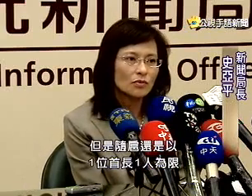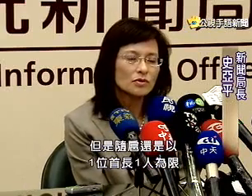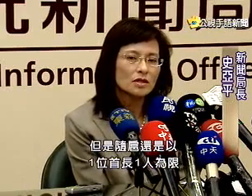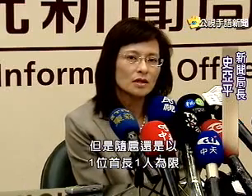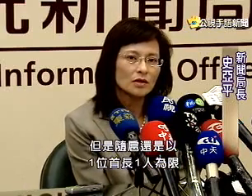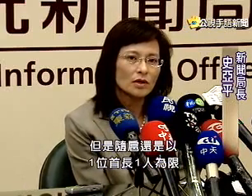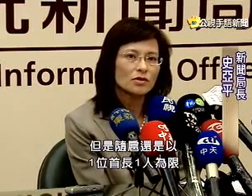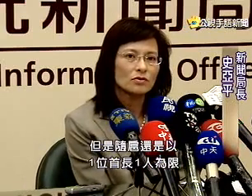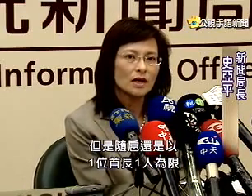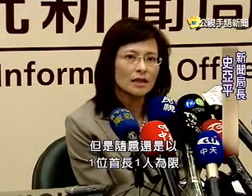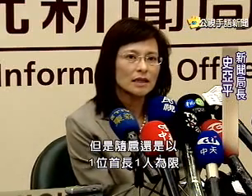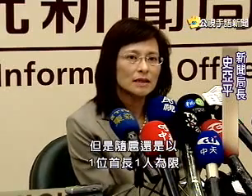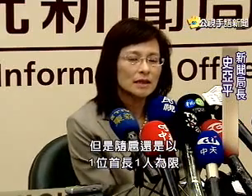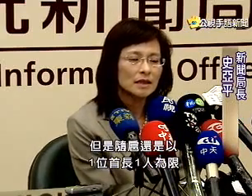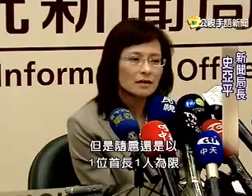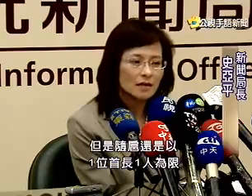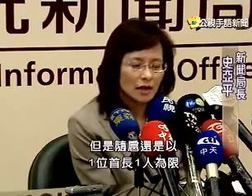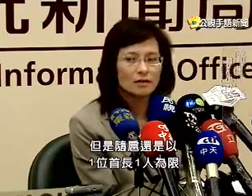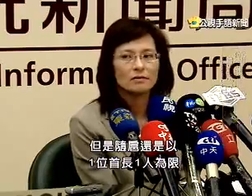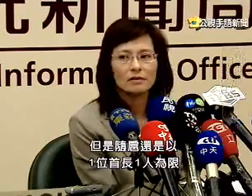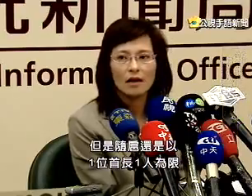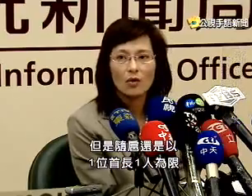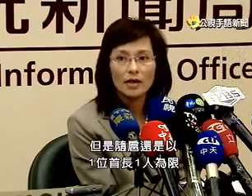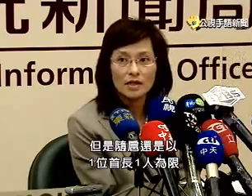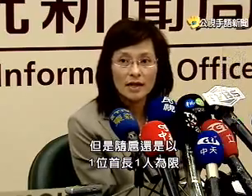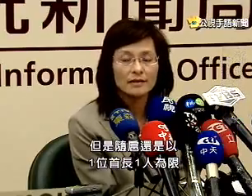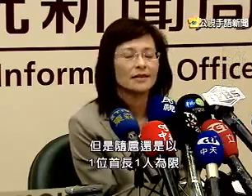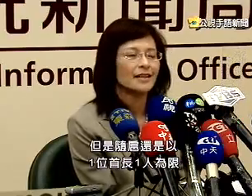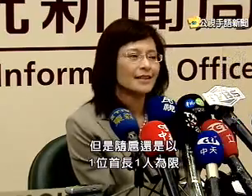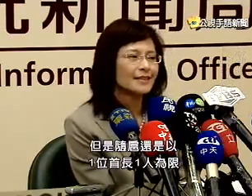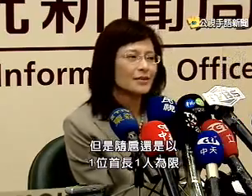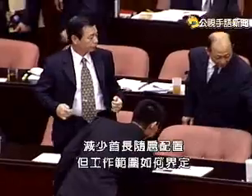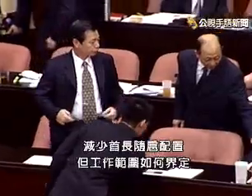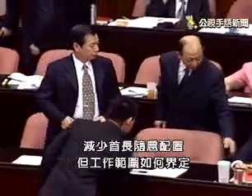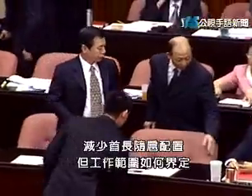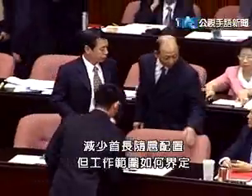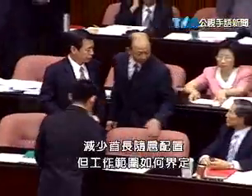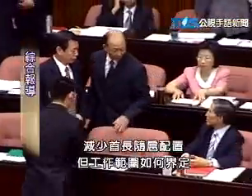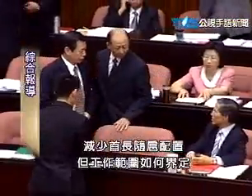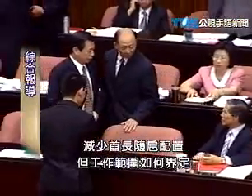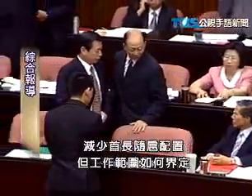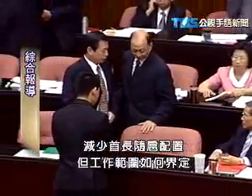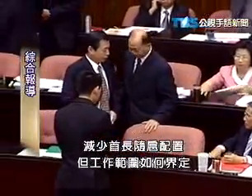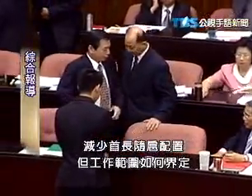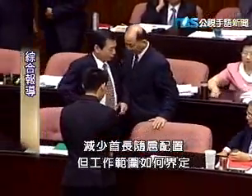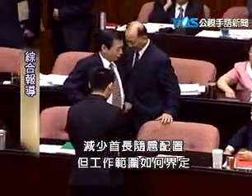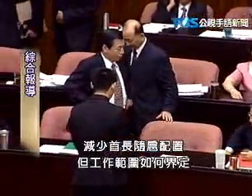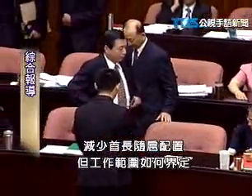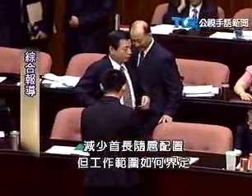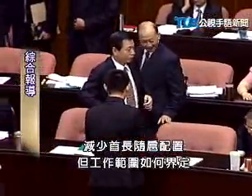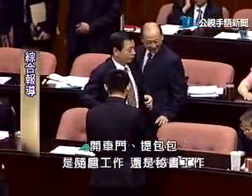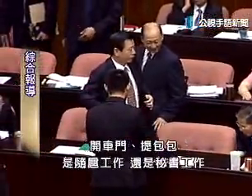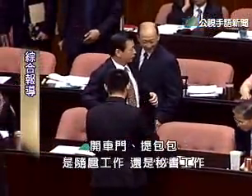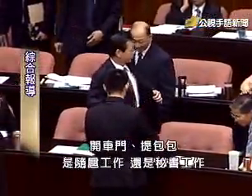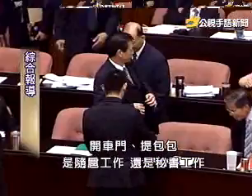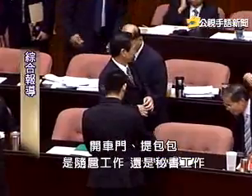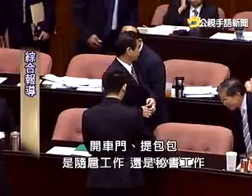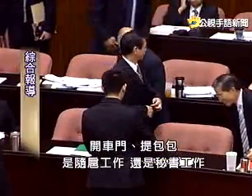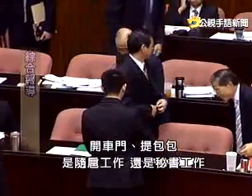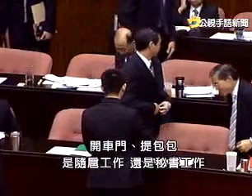是以一位首长一人好为限。 减少首长随扈配置，但工作范围如何界定？开车门、提包包是